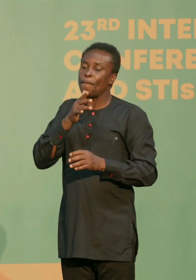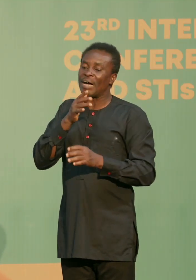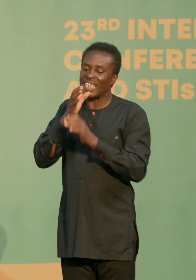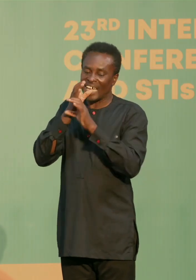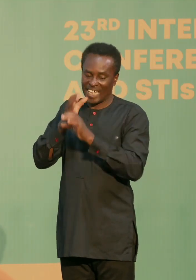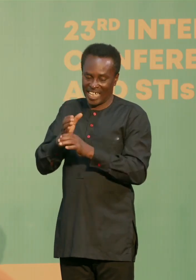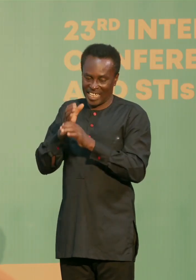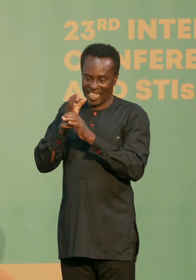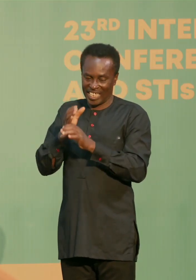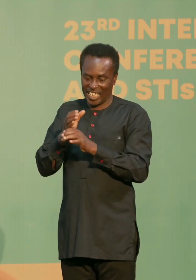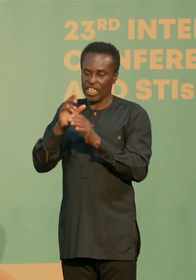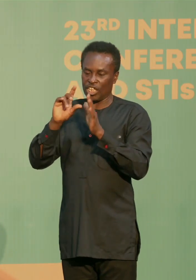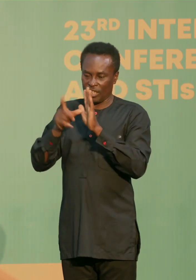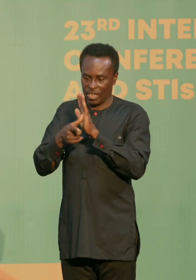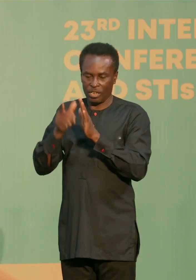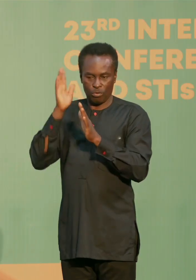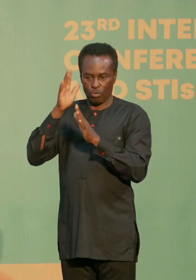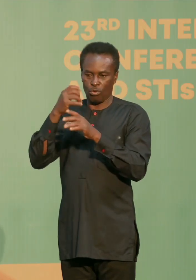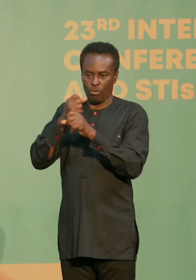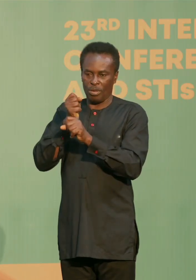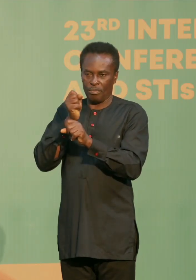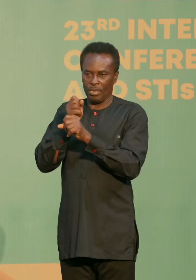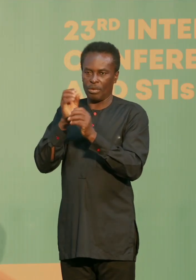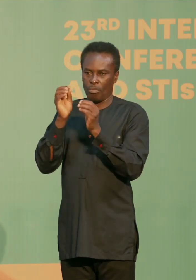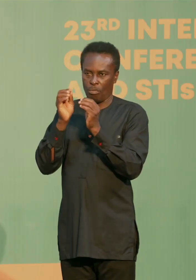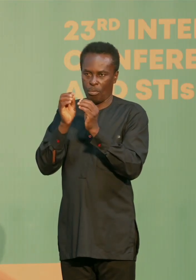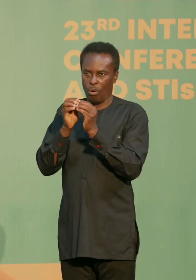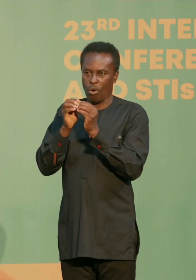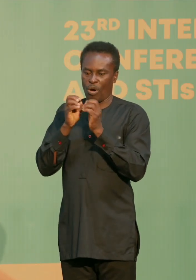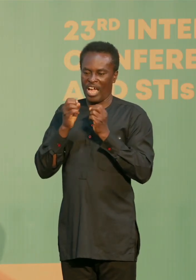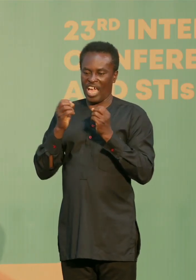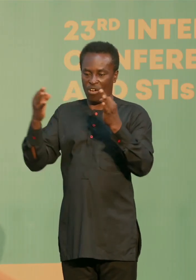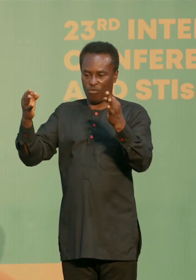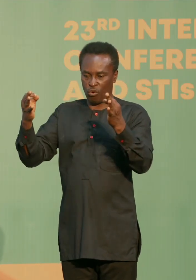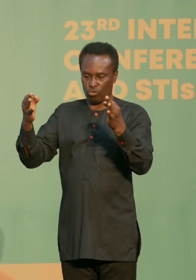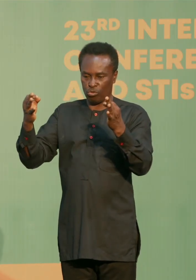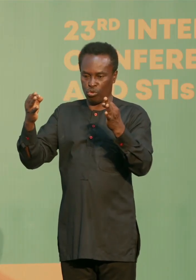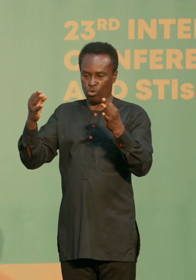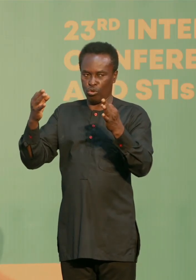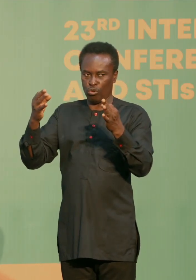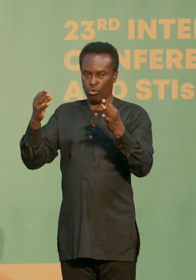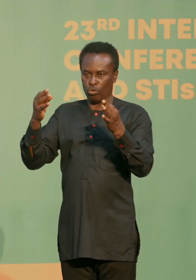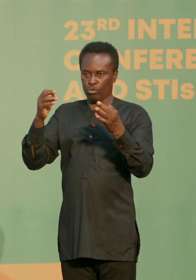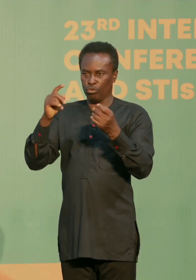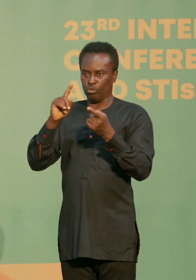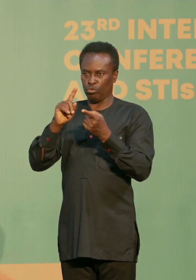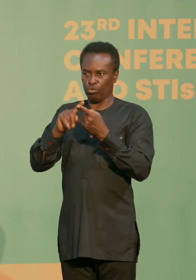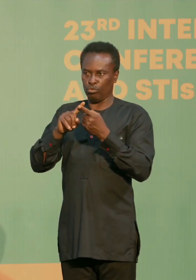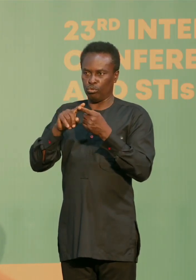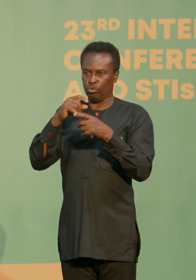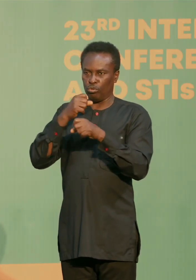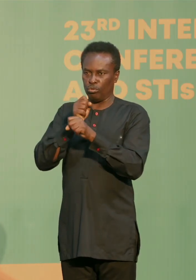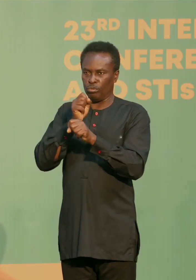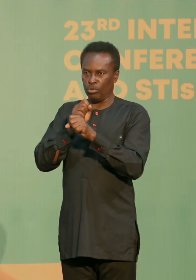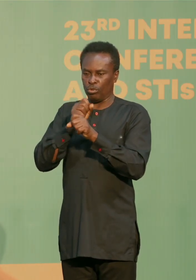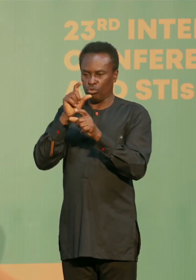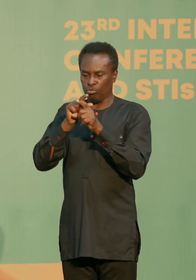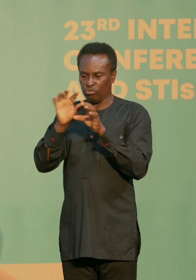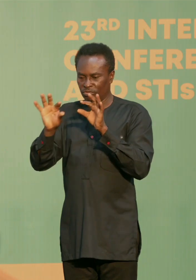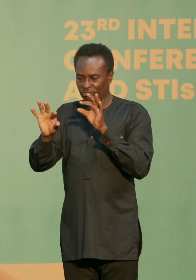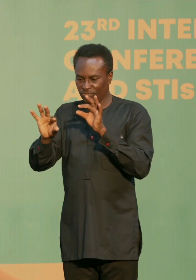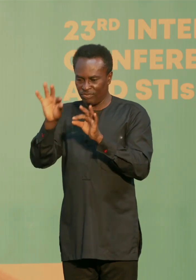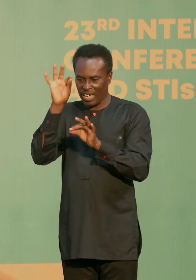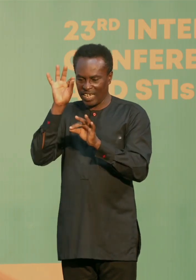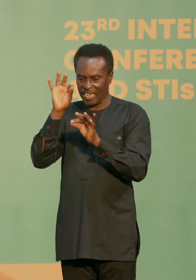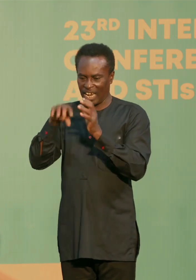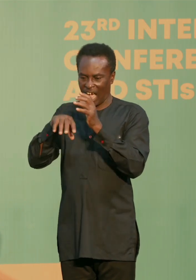infantiles. On va faire ensemble, avec les mêmes équipements que nous disposons, les diagnostics et des IST, et de VIH,